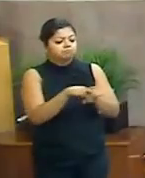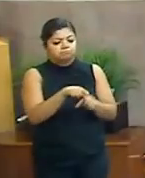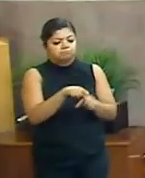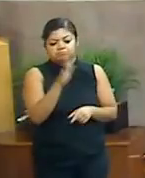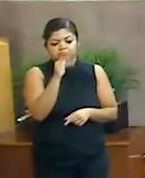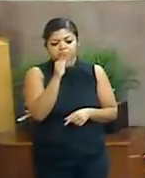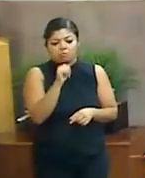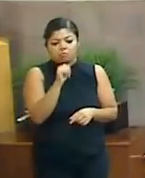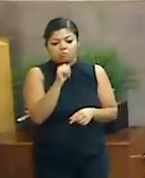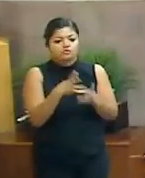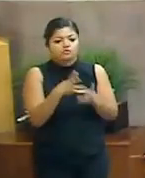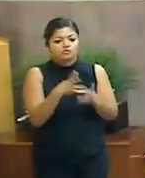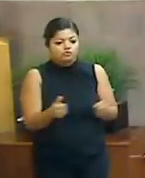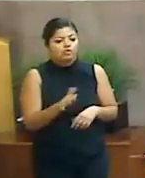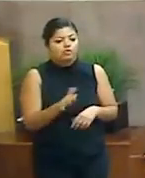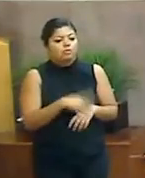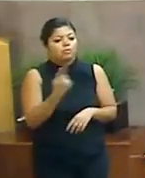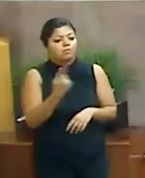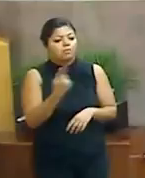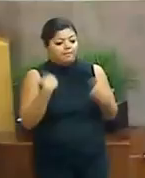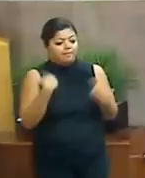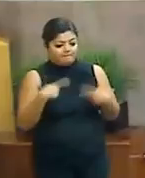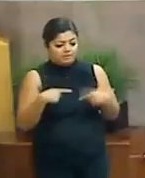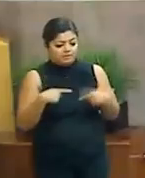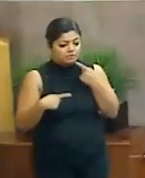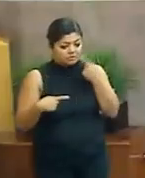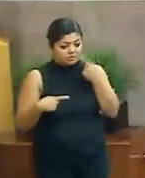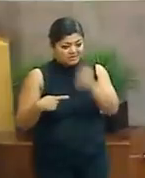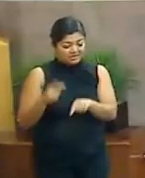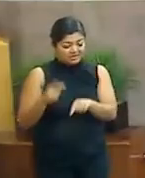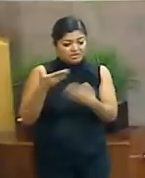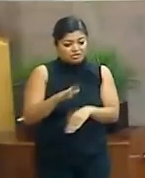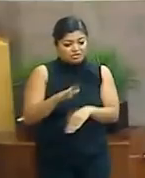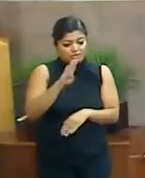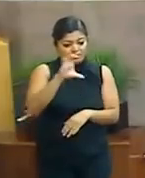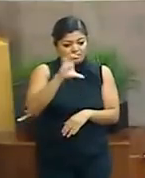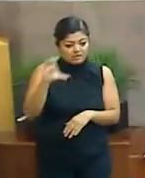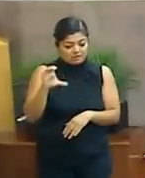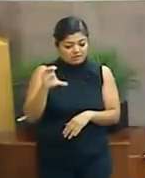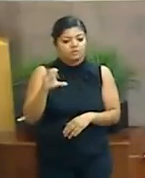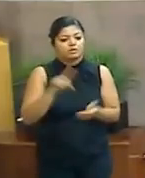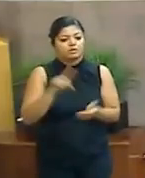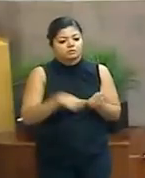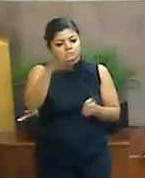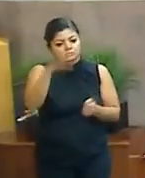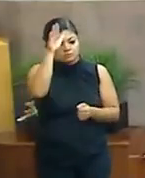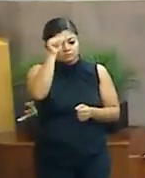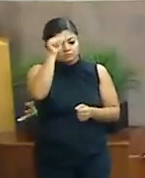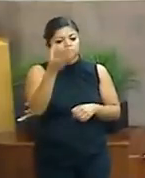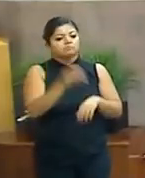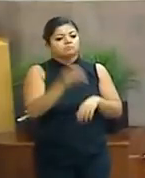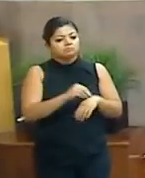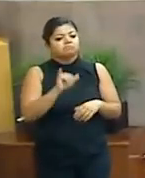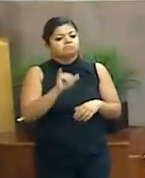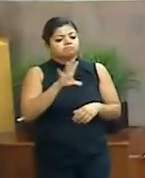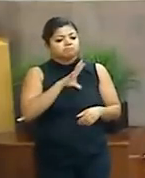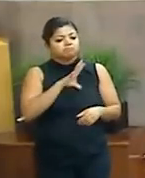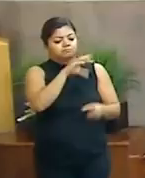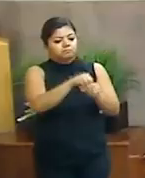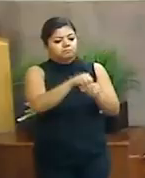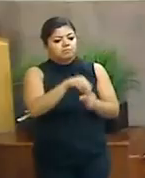lo anterior porque la promovente reclama del consejo general del instituto electoral de bakary koné el acuerdo en el que se autoriza la inclusión del apelativo